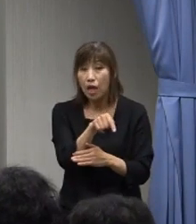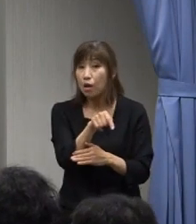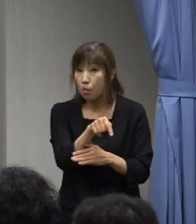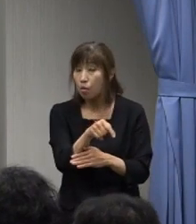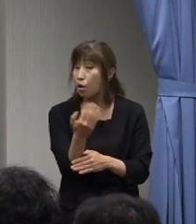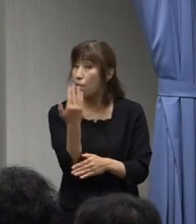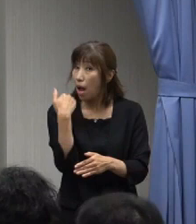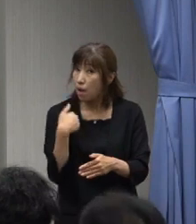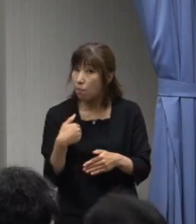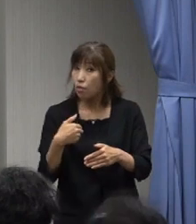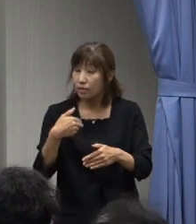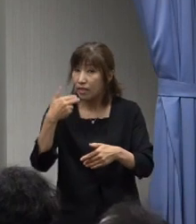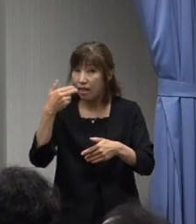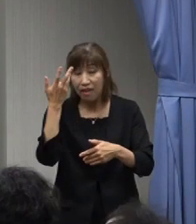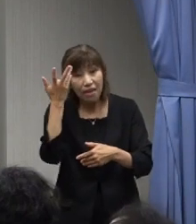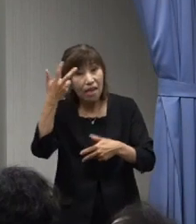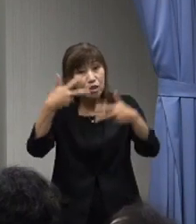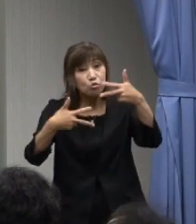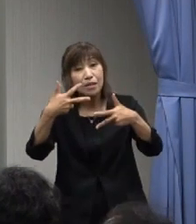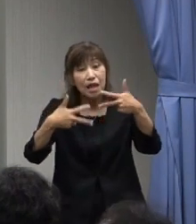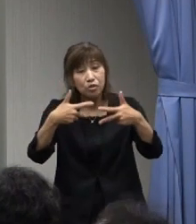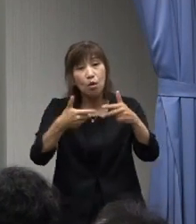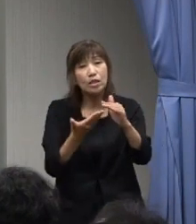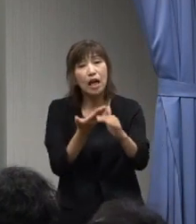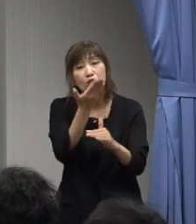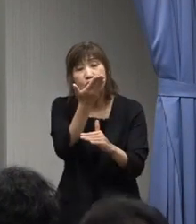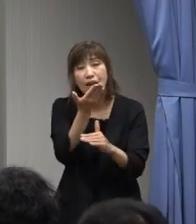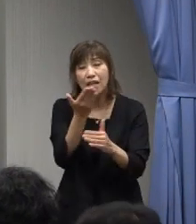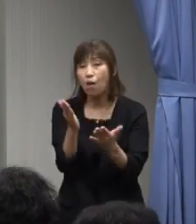上でこの投資をするという判断がされているということです。